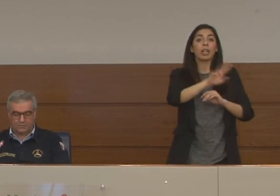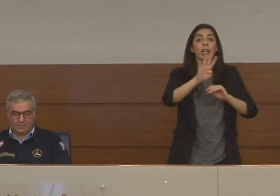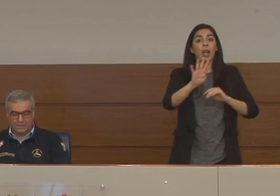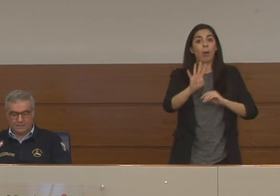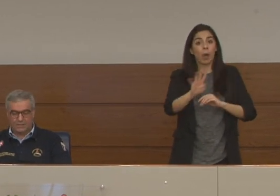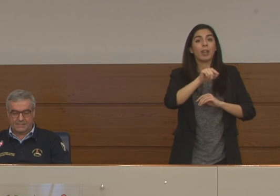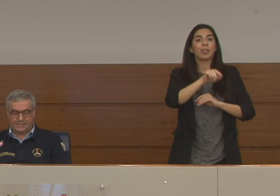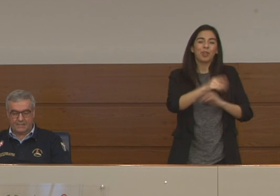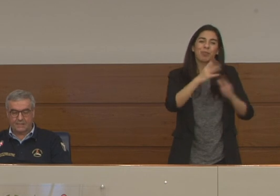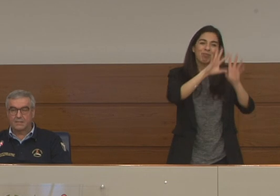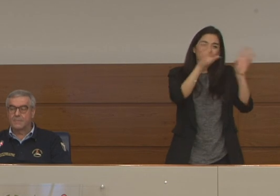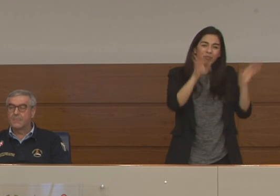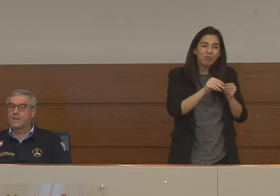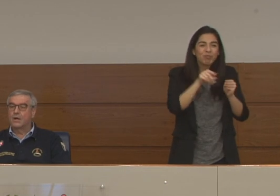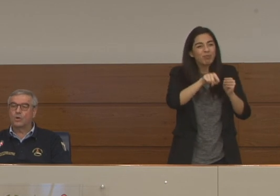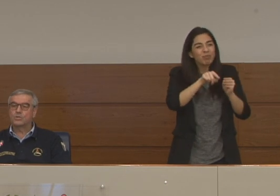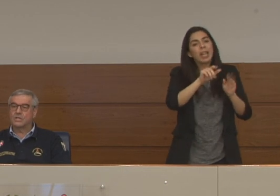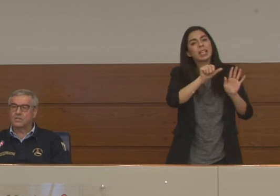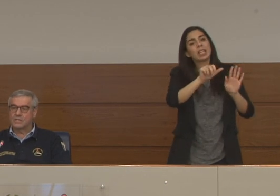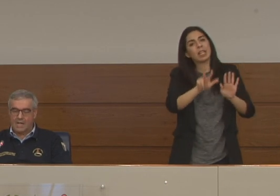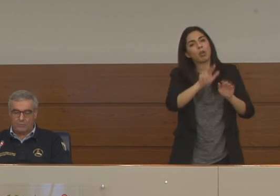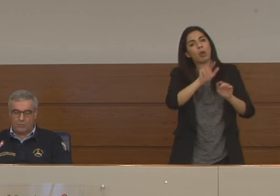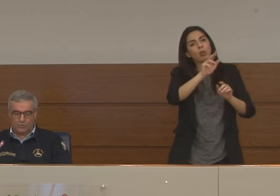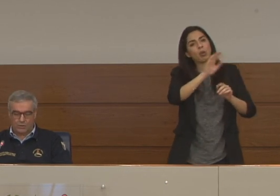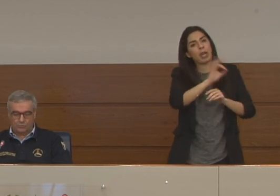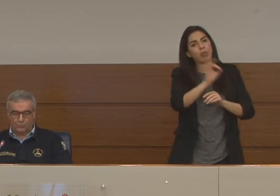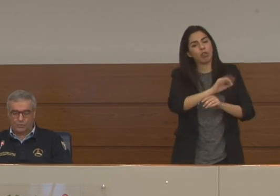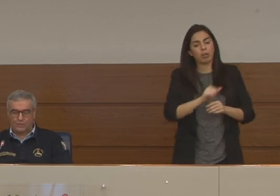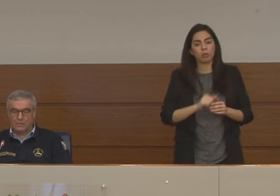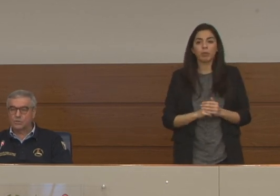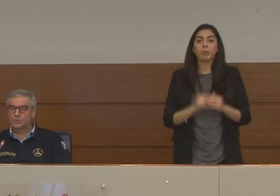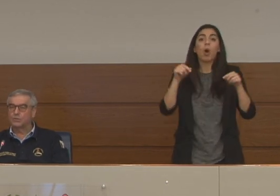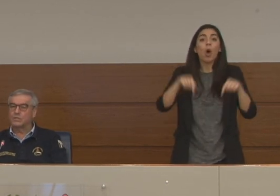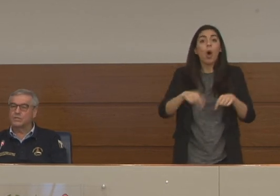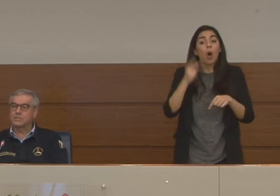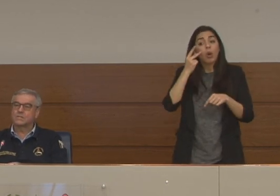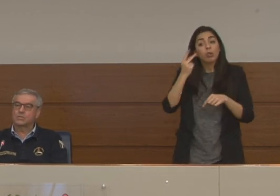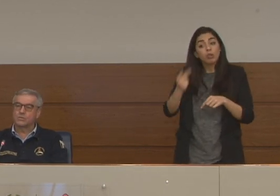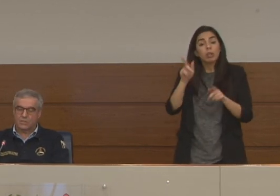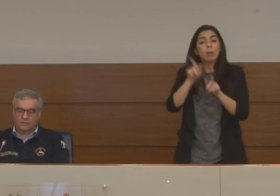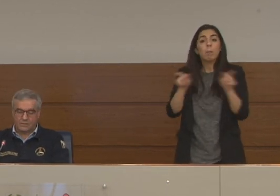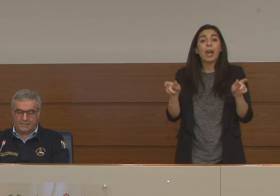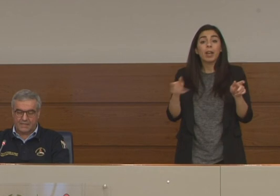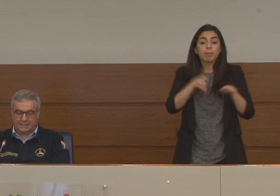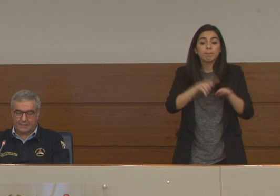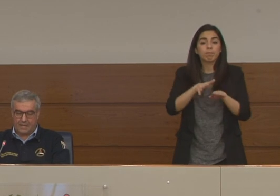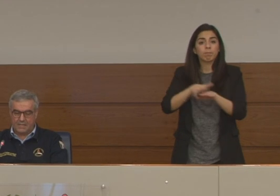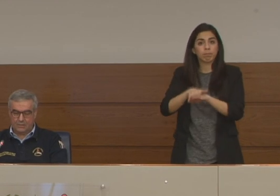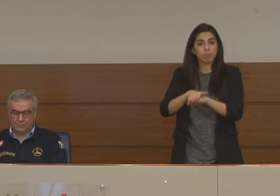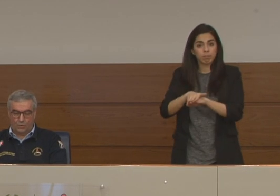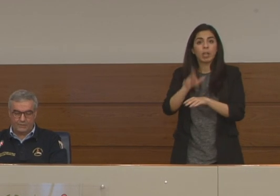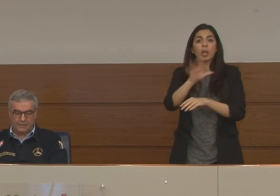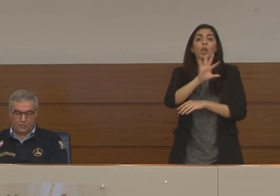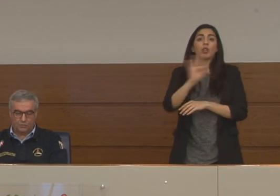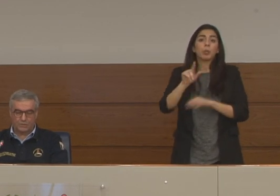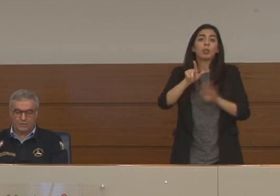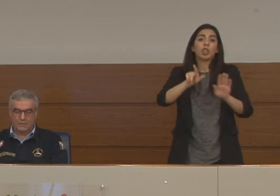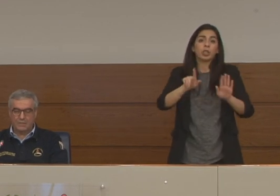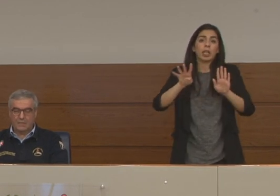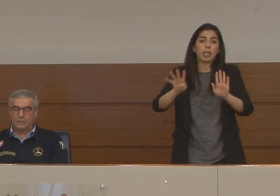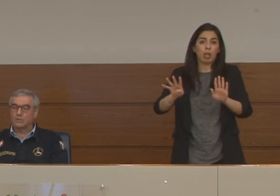cento dei pazienti oggi registriamo in un numero di deceduti di 570 nuovi